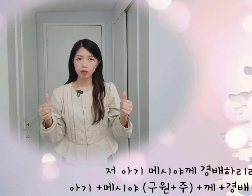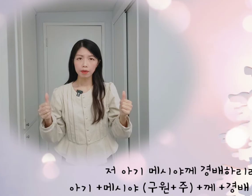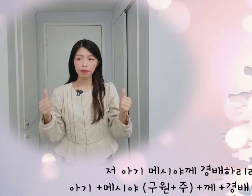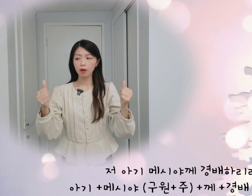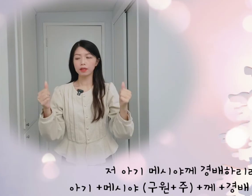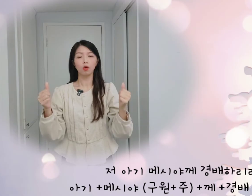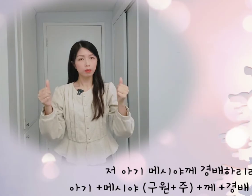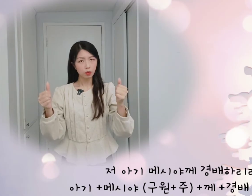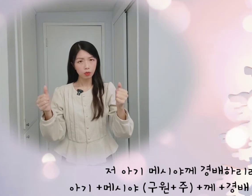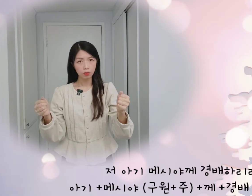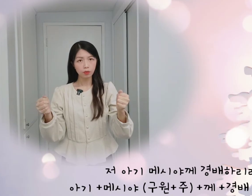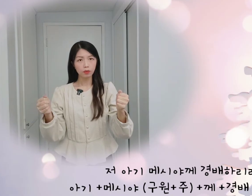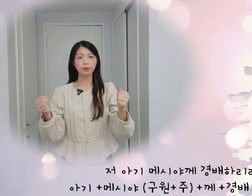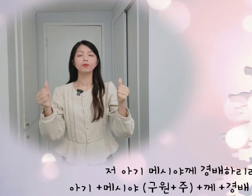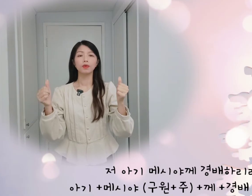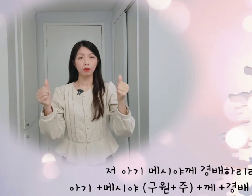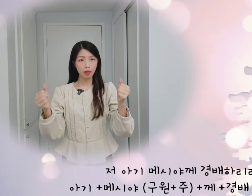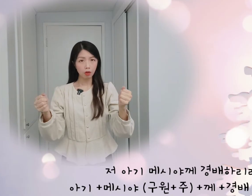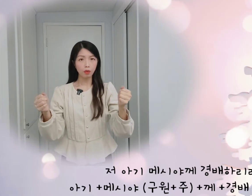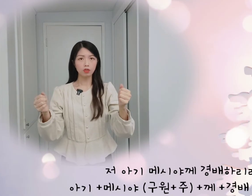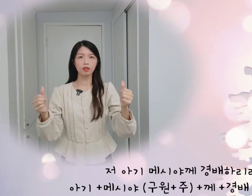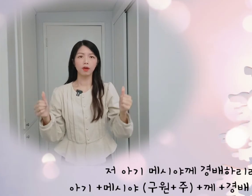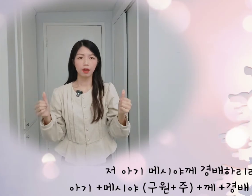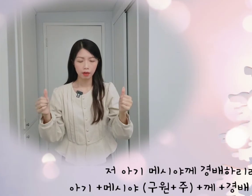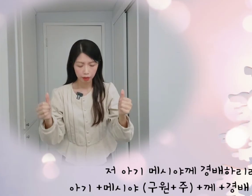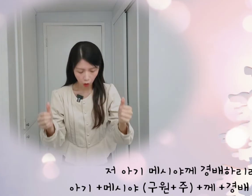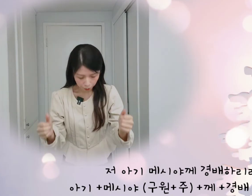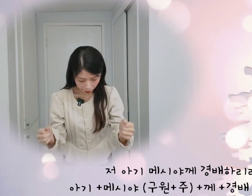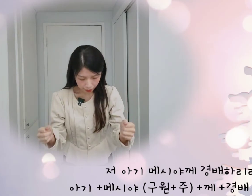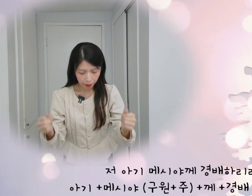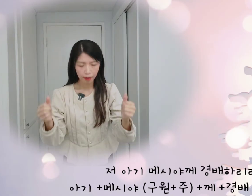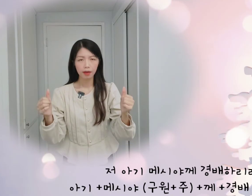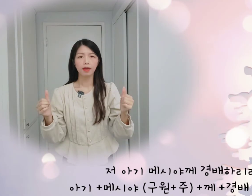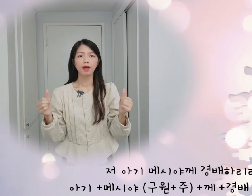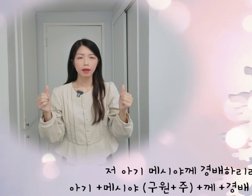고개를 숙이면서 같이 엄지도 이렇게 접어주시는 거예요. 경배.